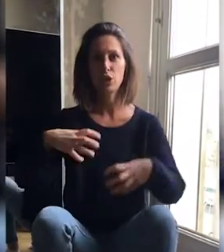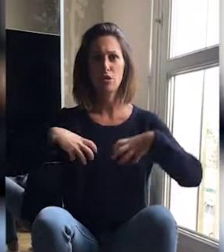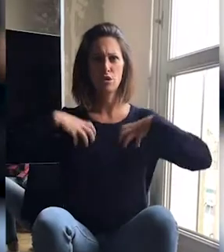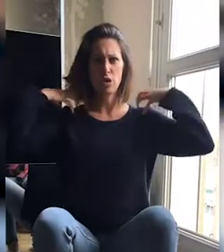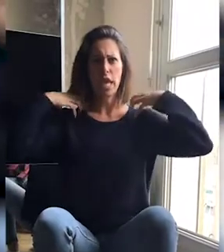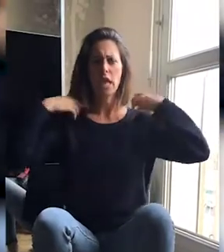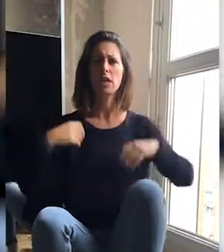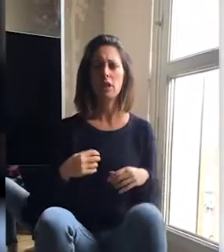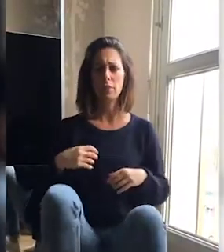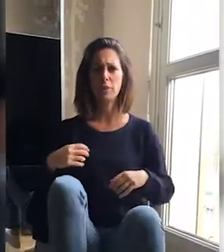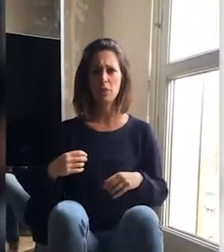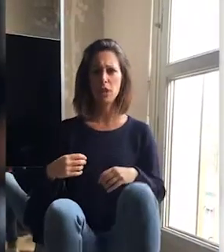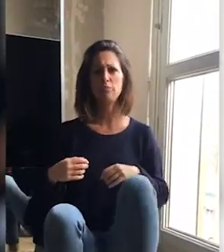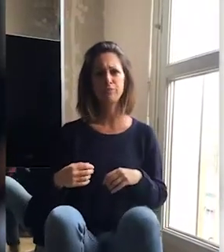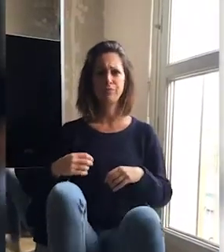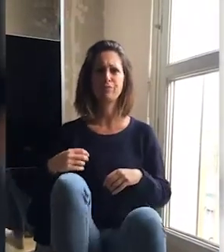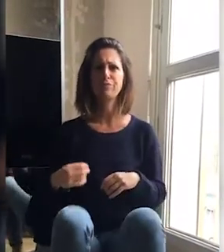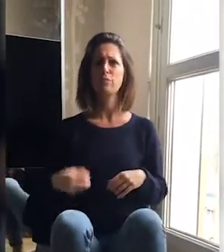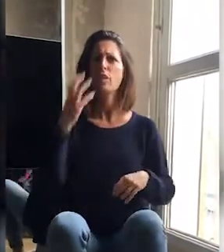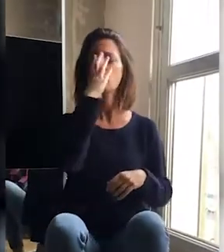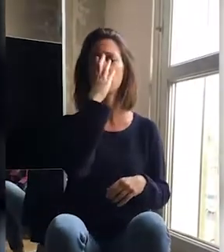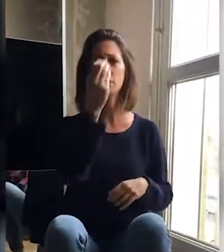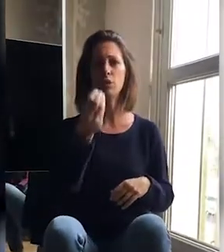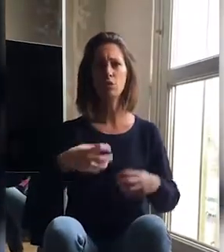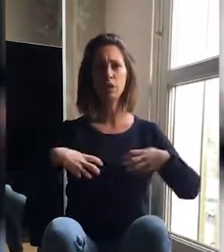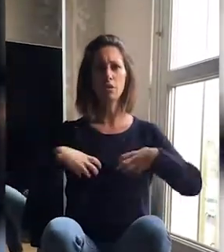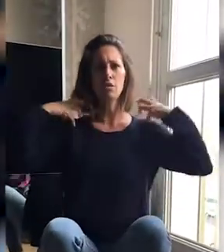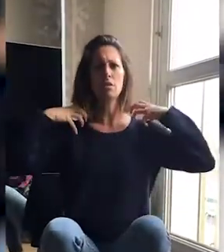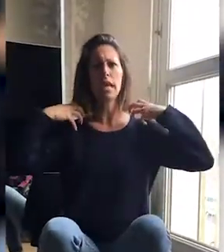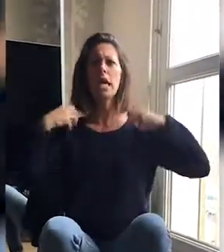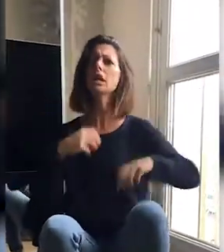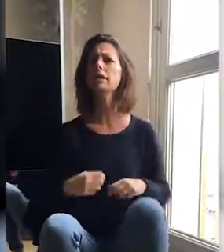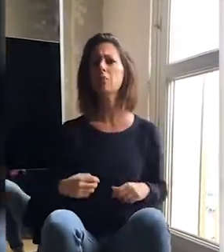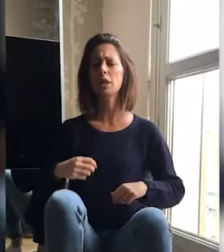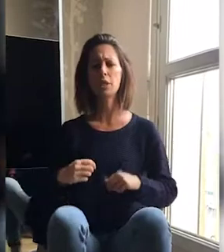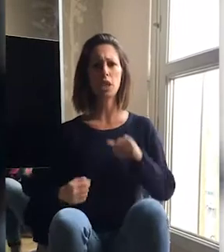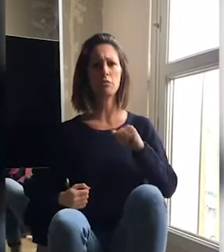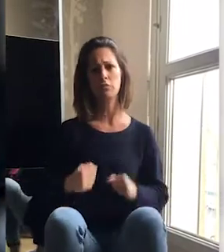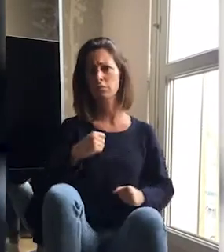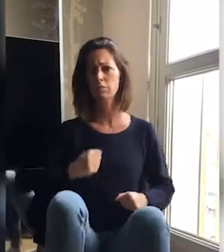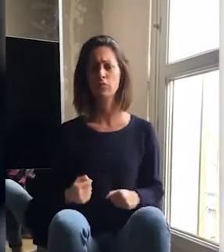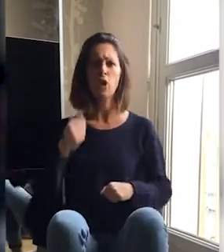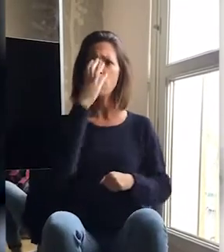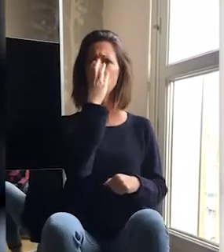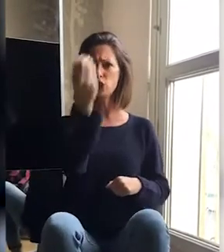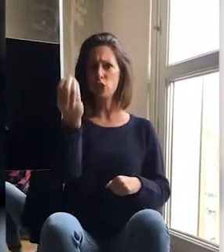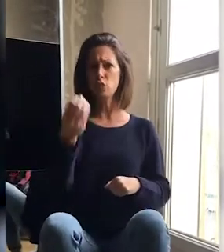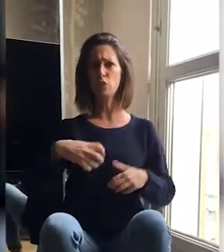en colère, il tape des pieds. Petit loup est en colère, il tape des pieds. Petit loup est